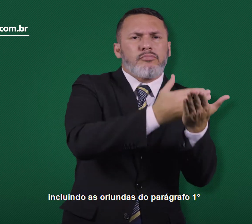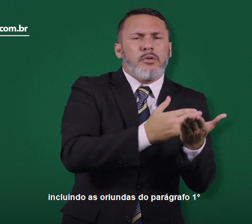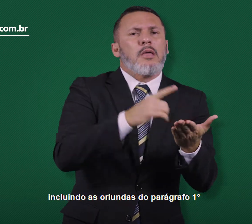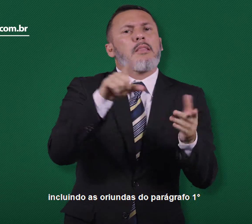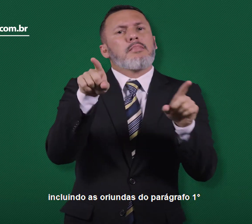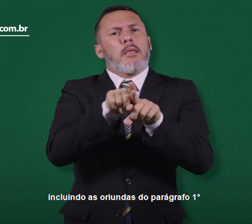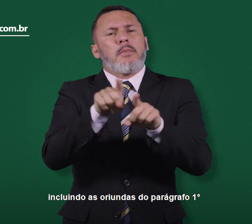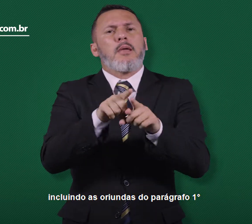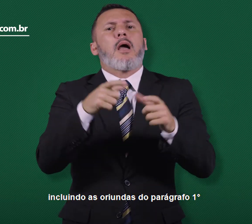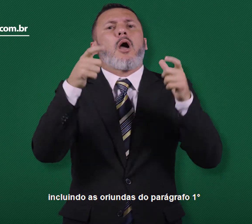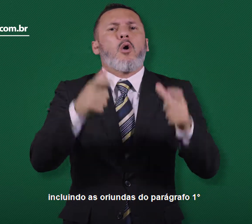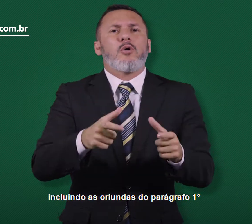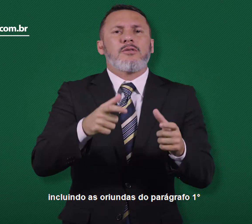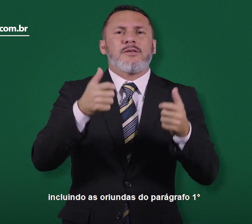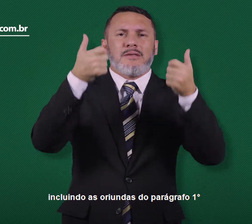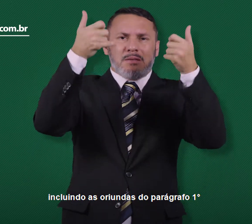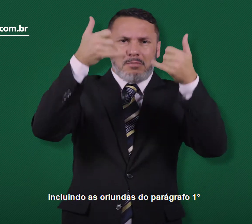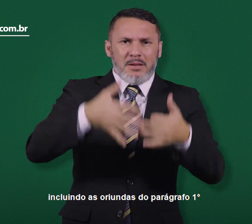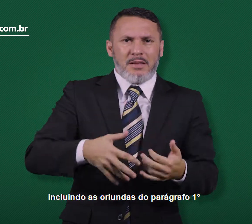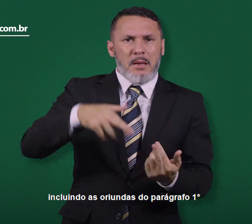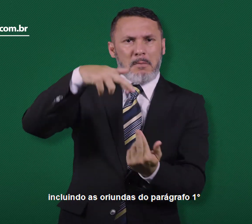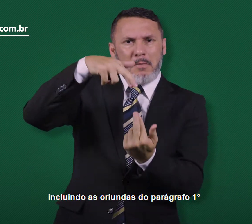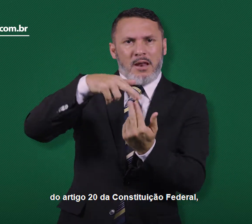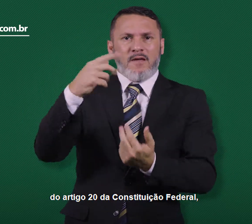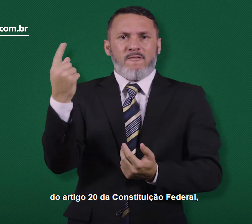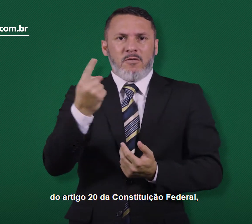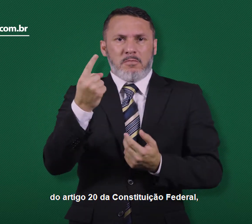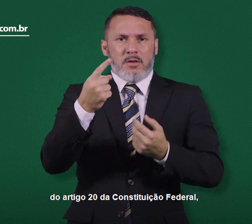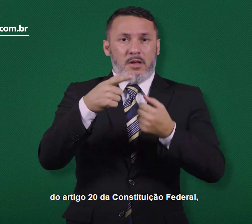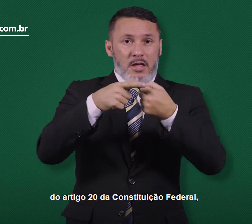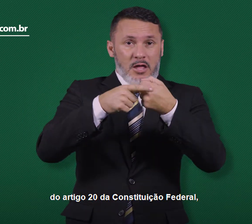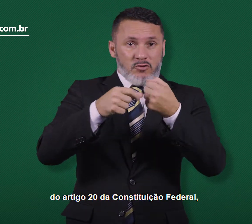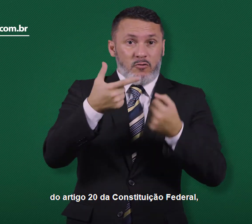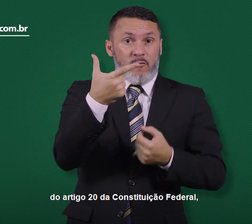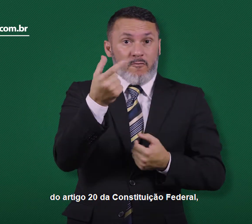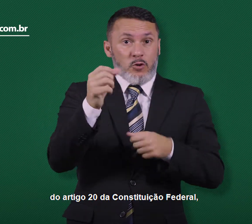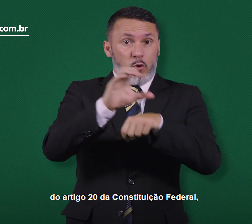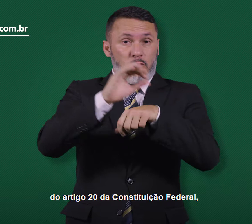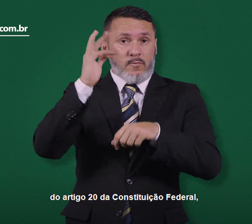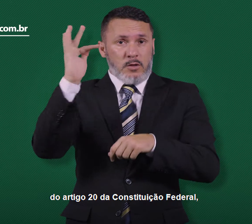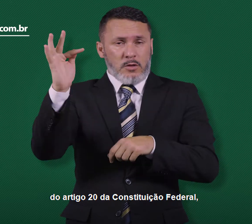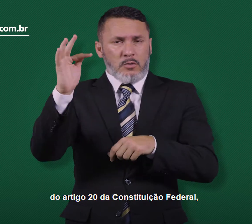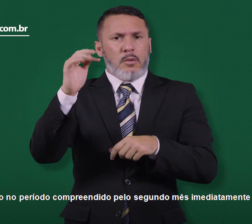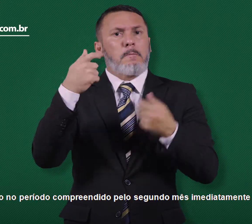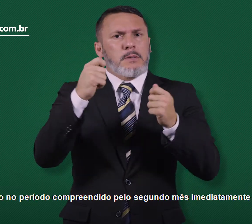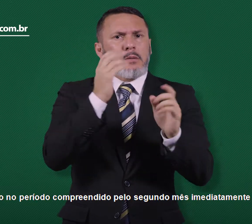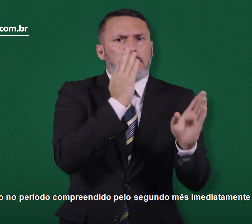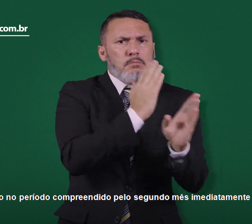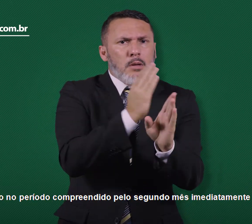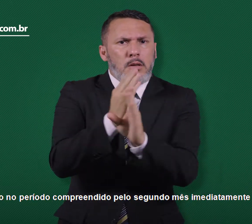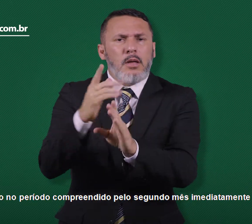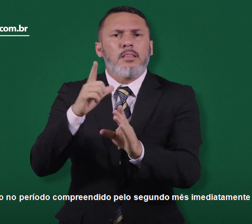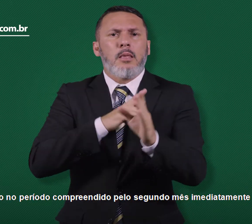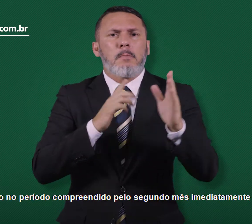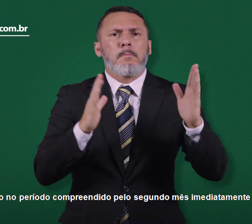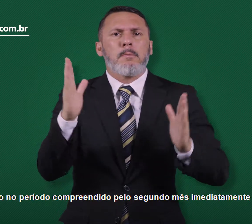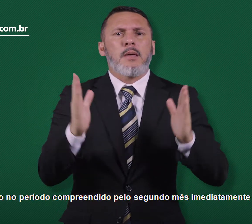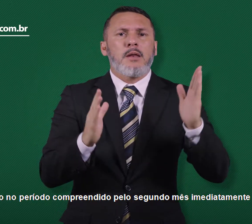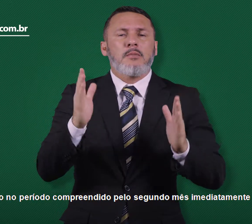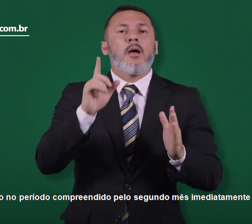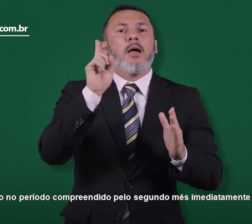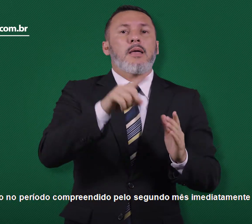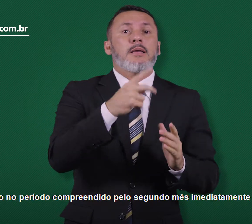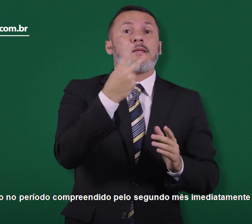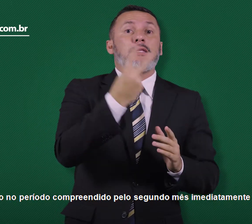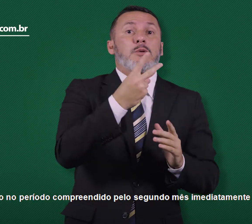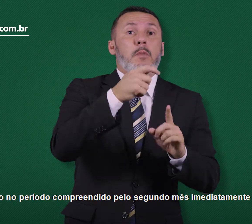correntes, incluindo as oriundas do parágrafo 1º do artigo 20 da Constituição Federal, verificado no período compreendido